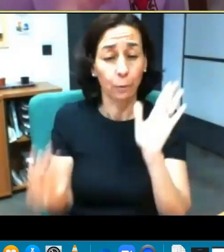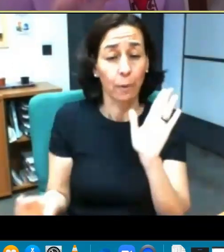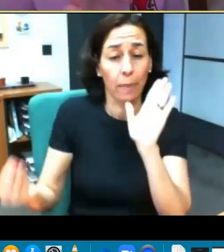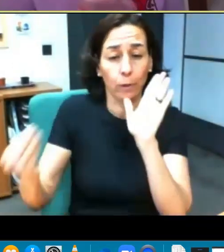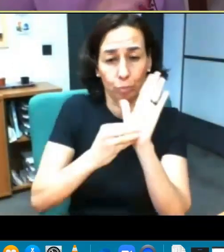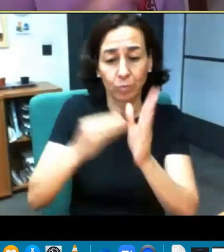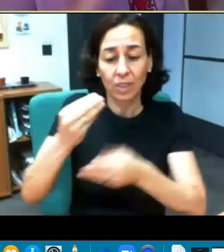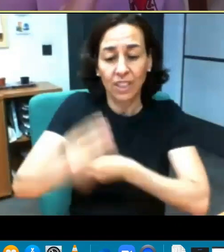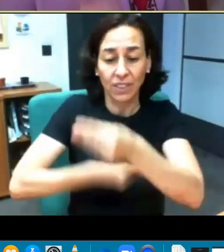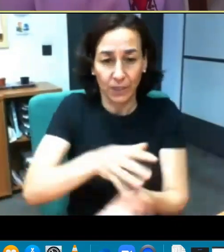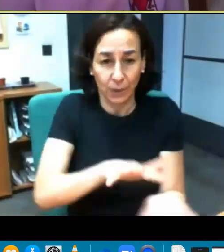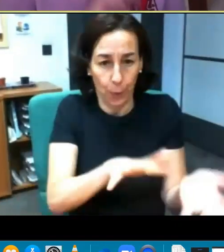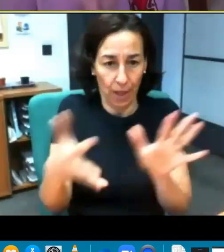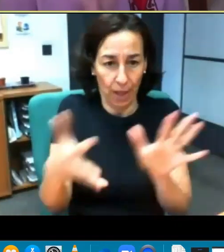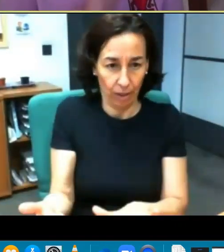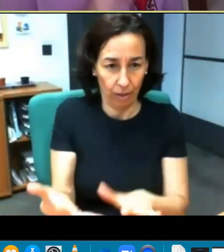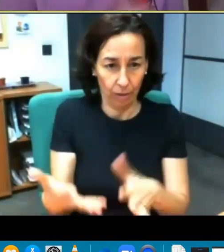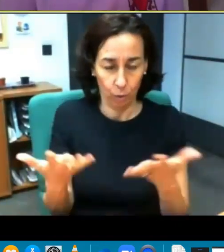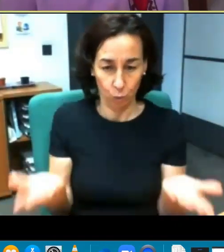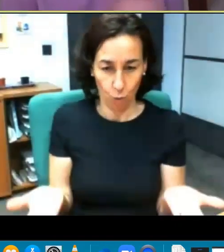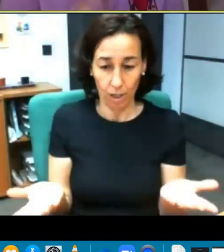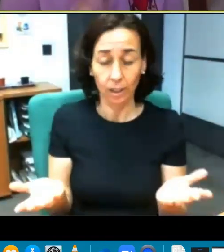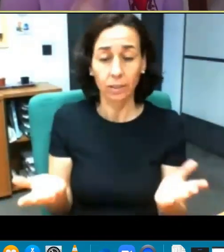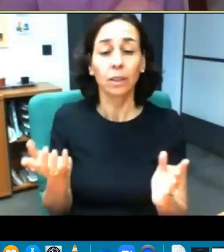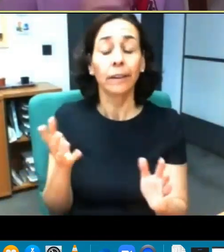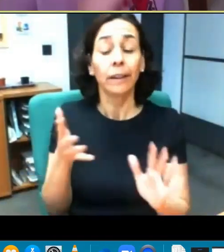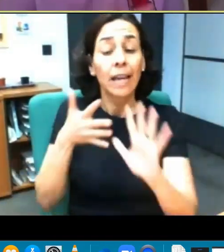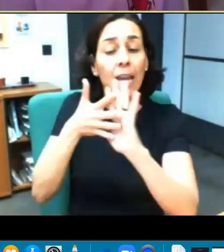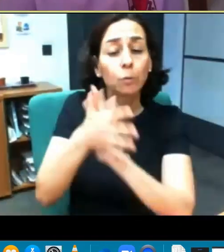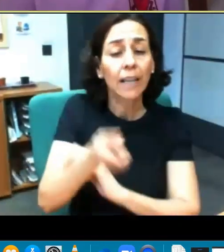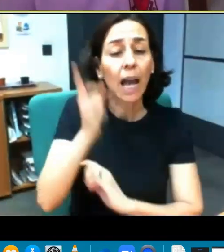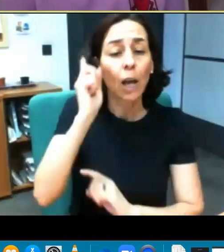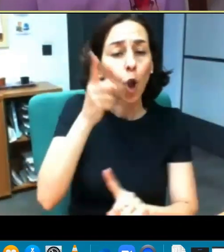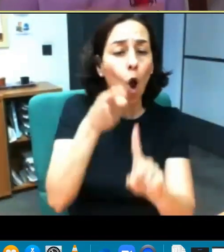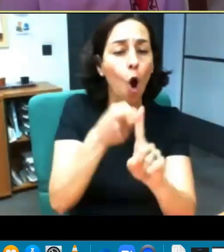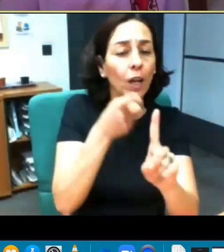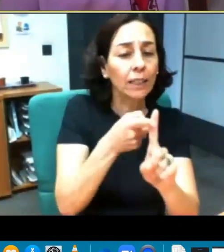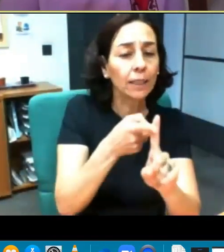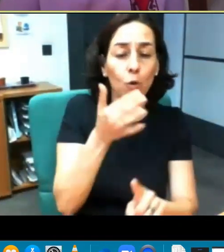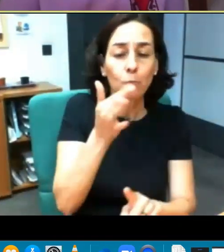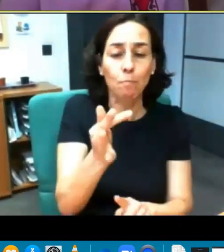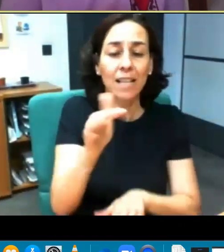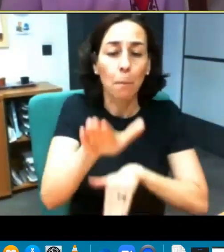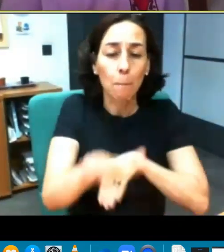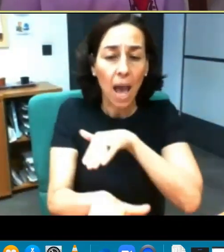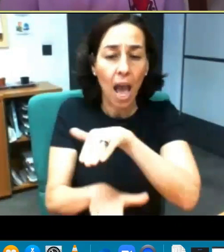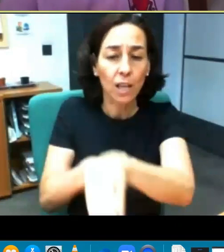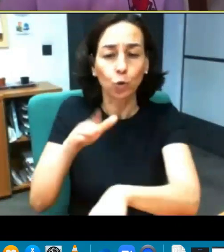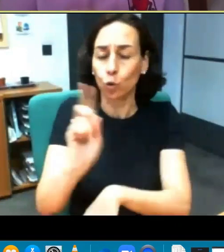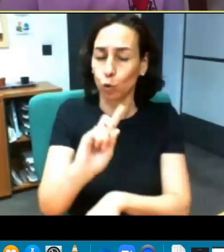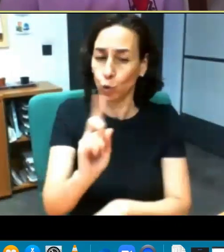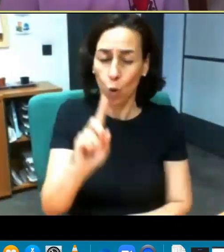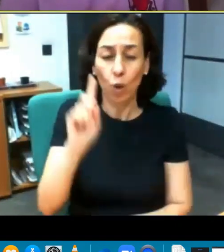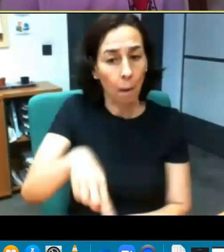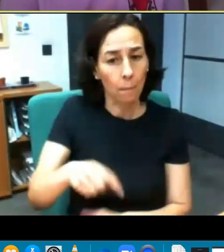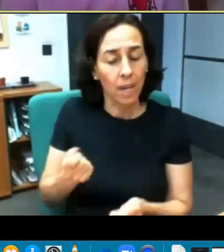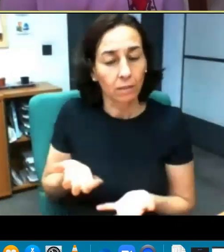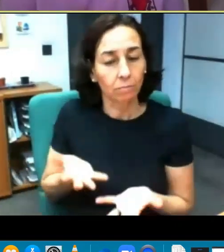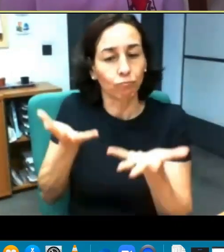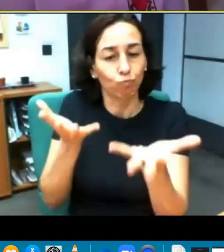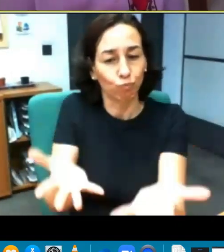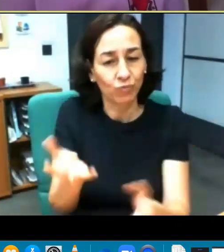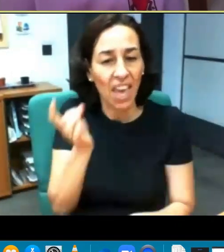No solo se explican por objetivos y pasos, sino que incluso se abordan como ideas para llevar a cabo la